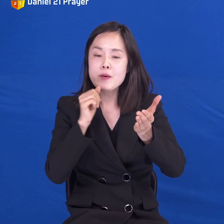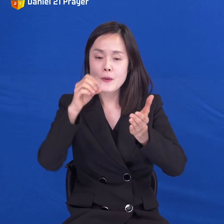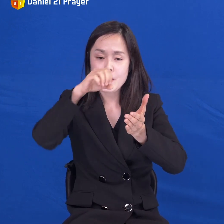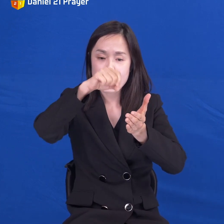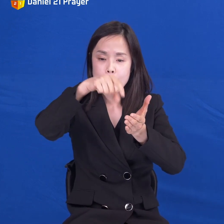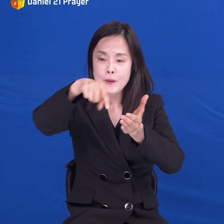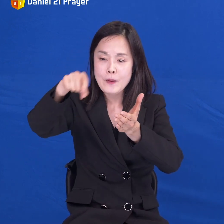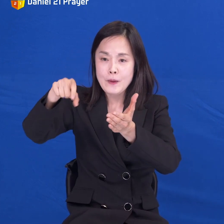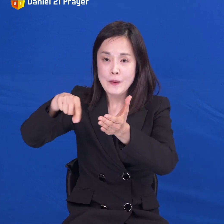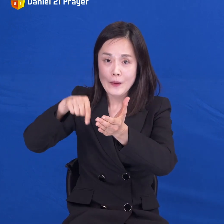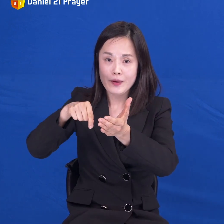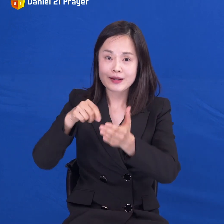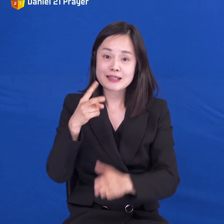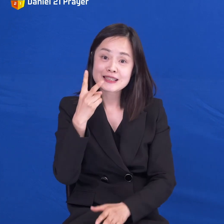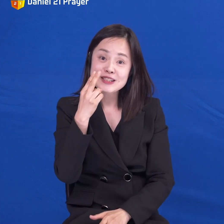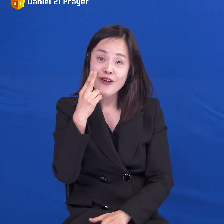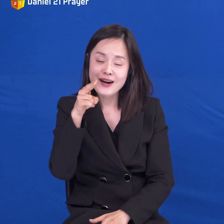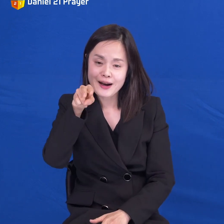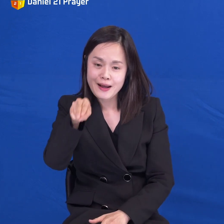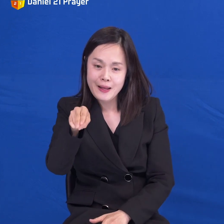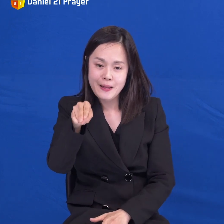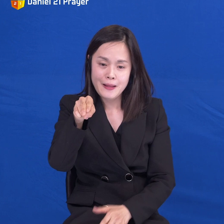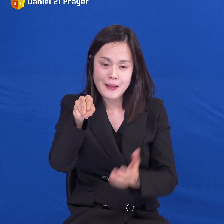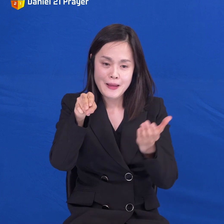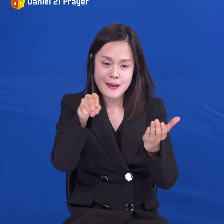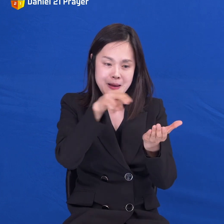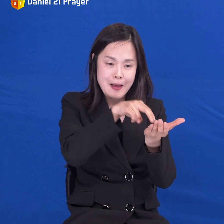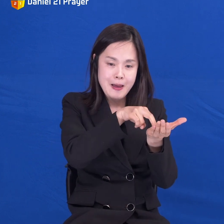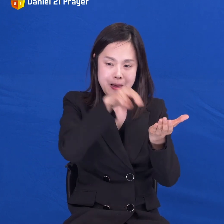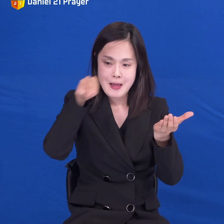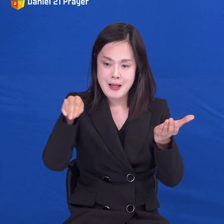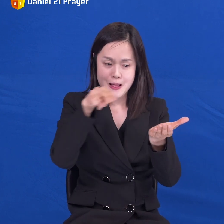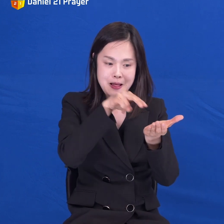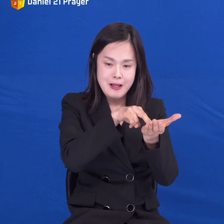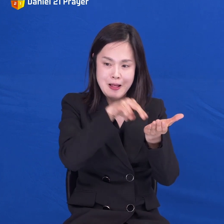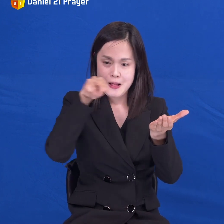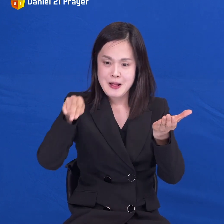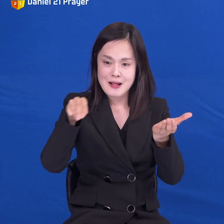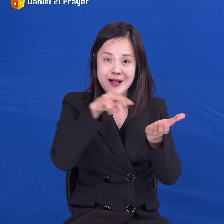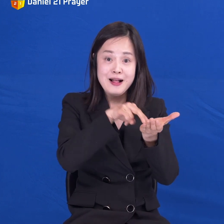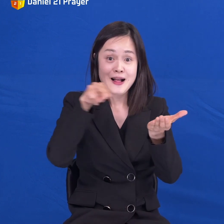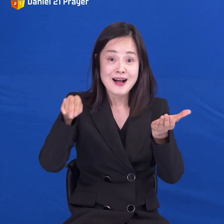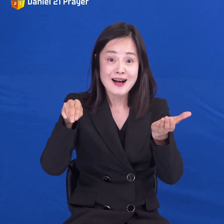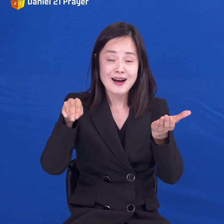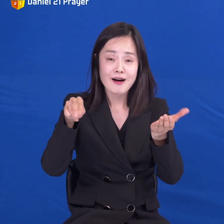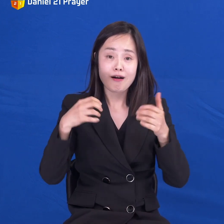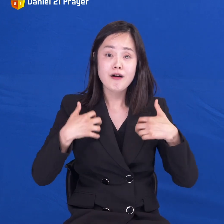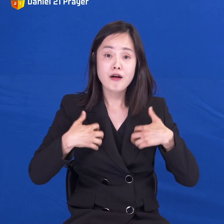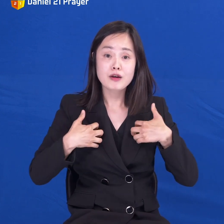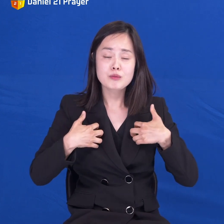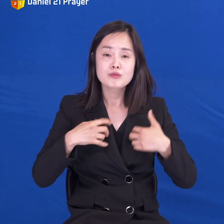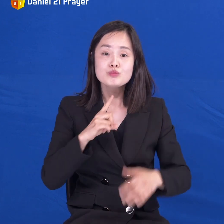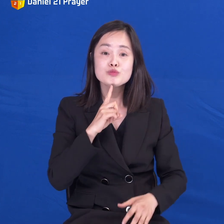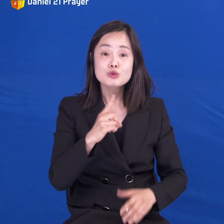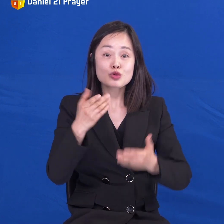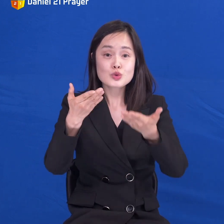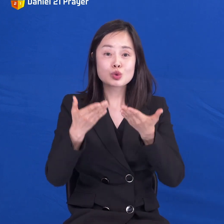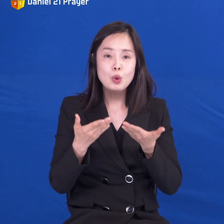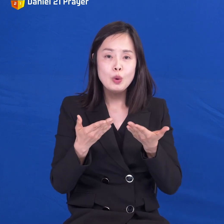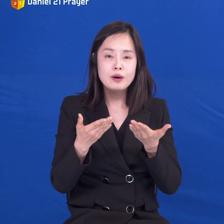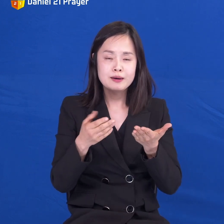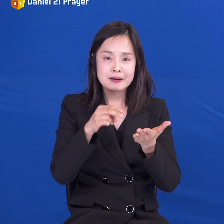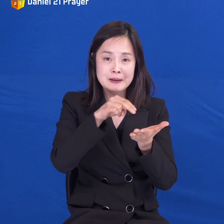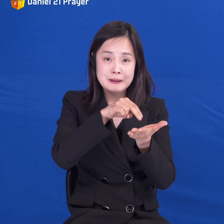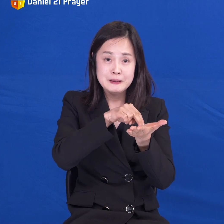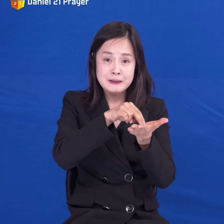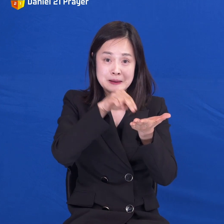젓가락으로 옮기는 그런 게임이에요. 1분을 주는데 여러분, 아직까지 챔피언이 2개입니다. 왜냐하면